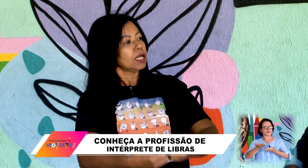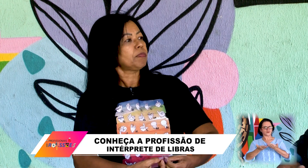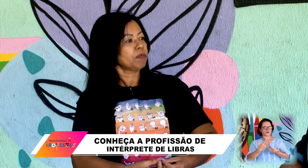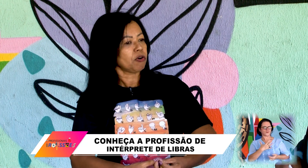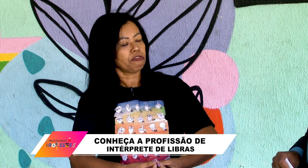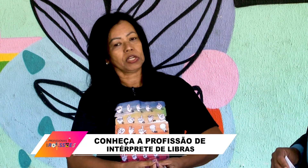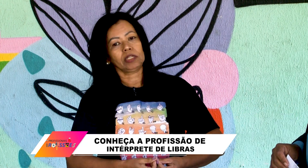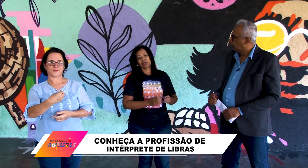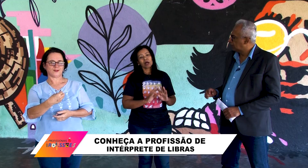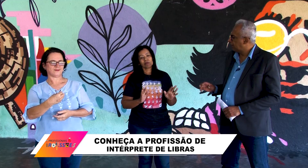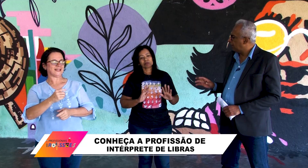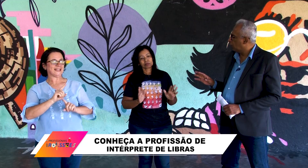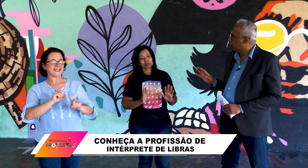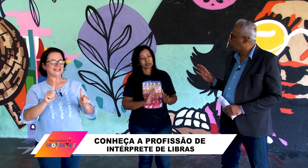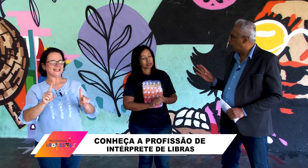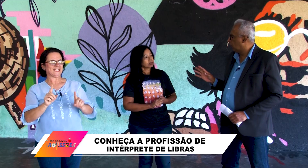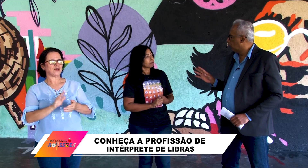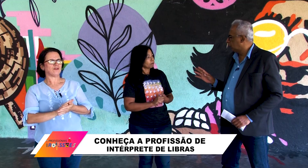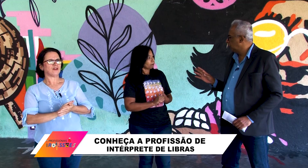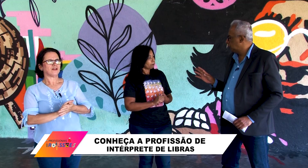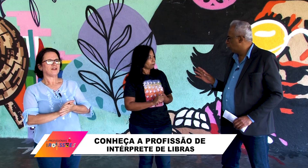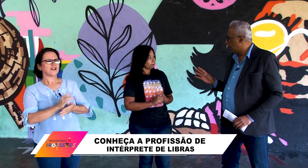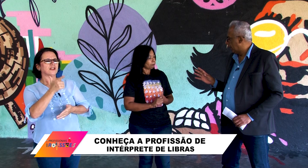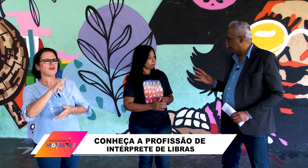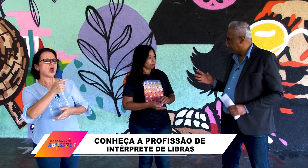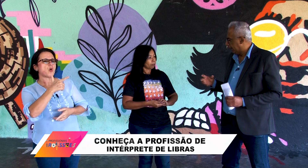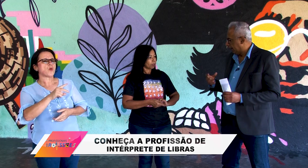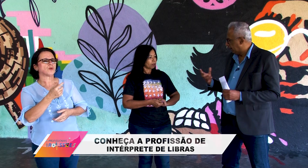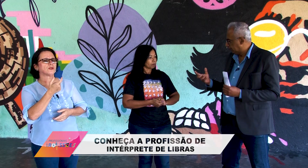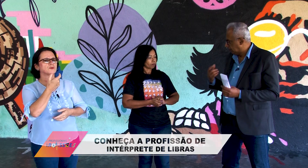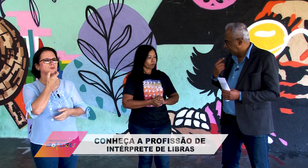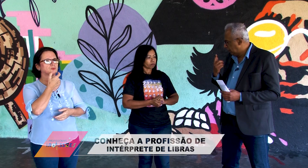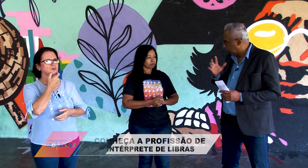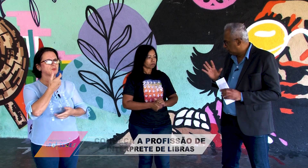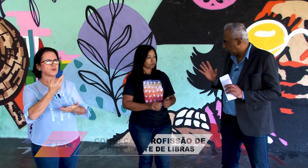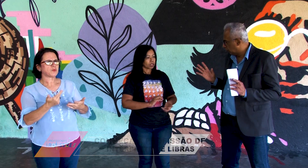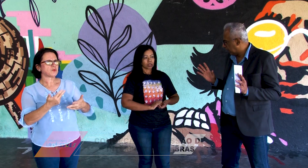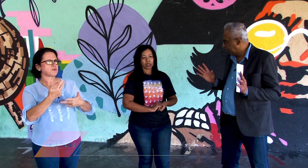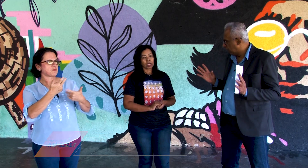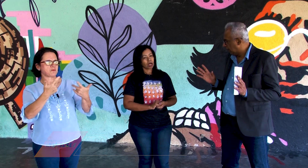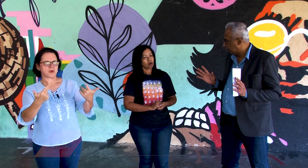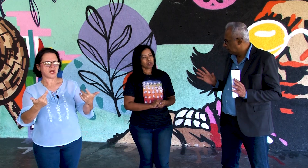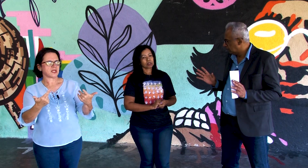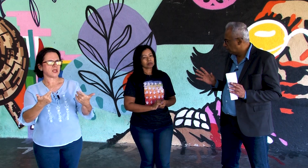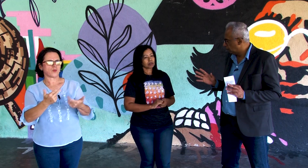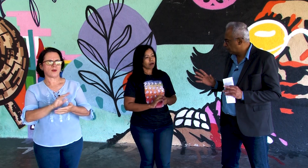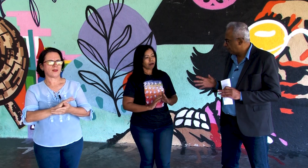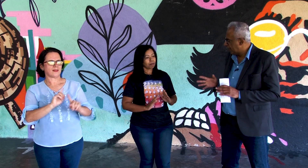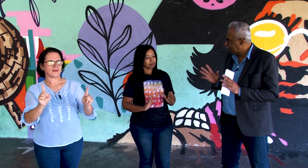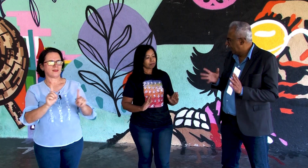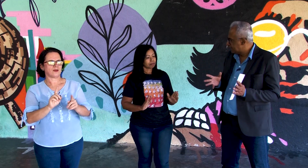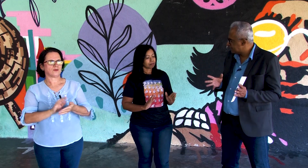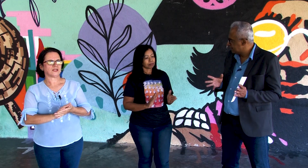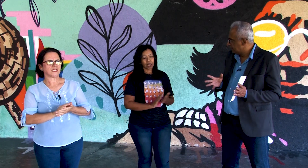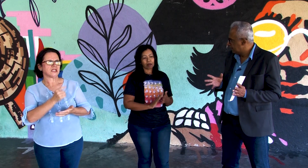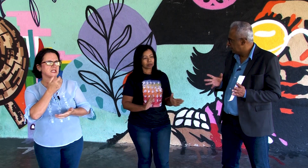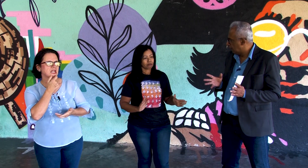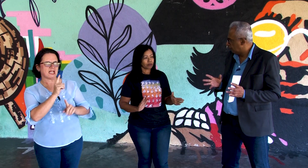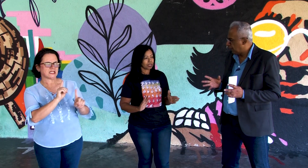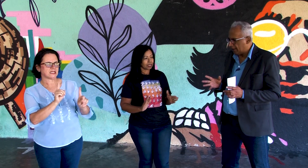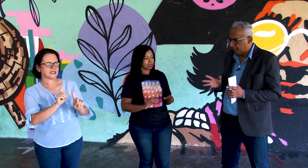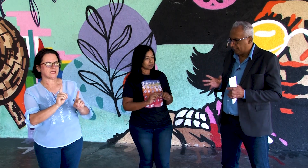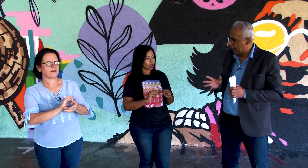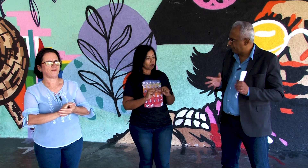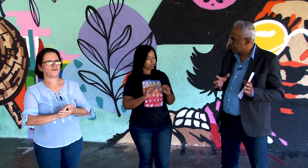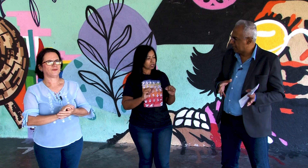mim e para o meu filho. Não. Você fala algum outro idioma? Língua? Outra língua? Não, eu só... Você fala inglês?